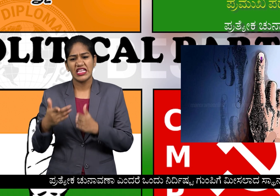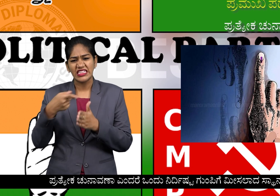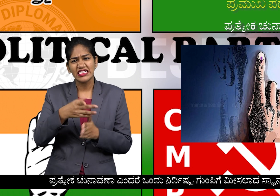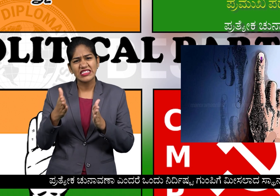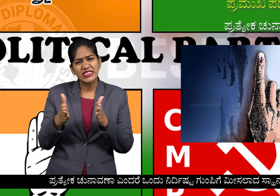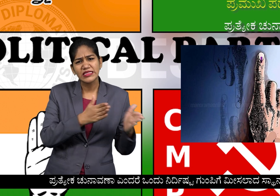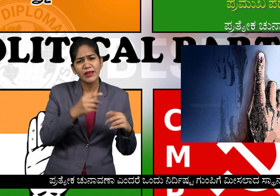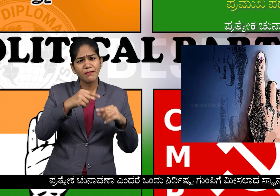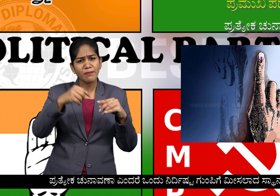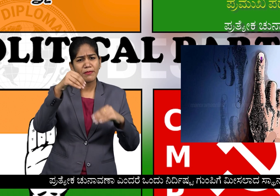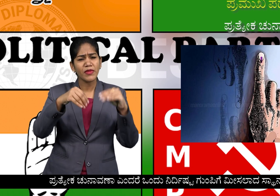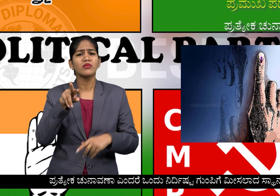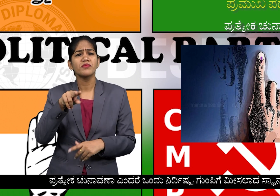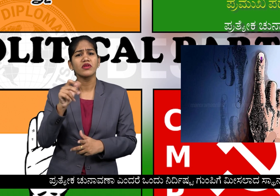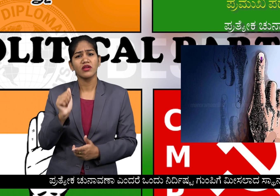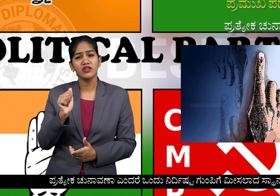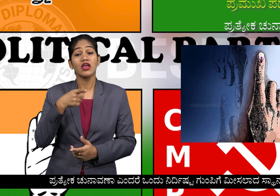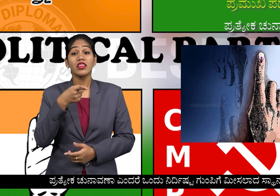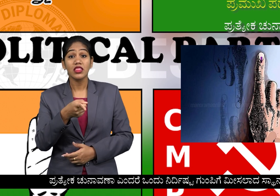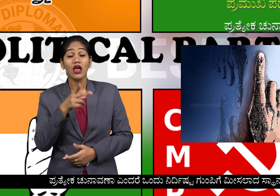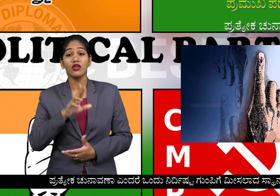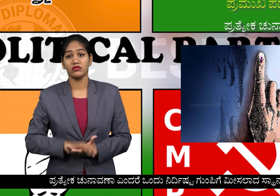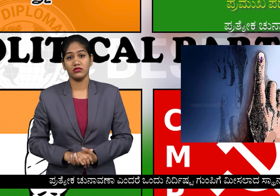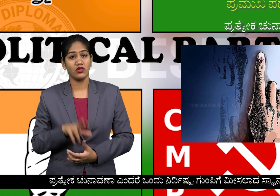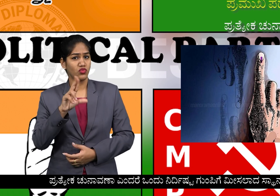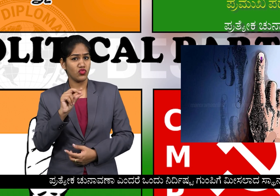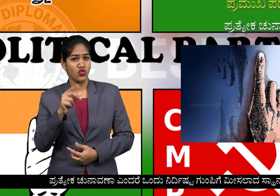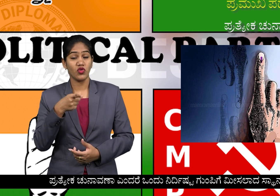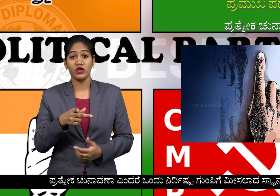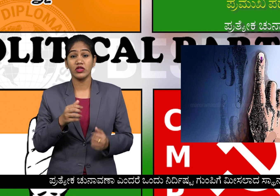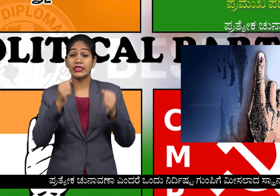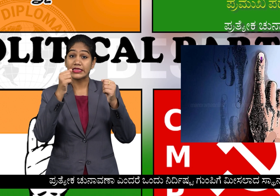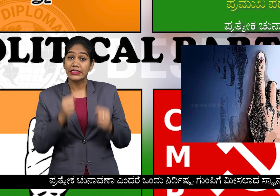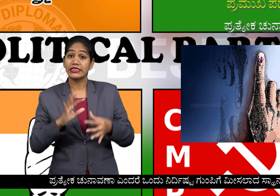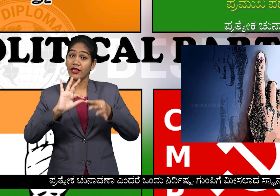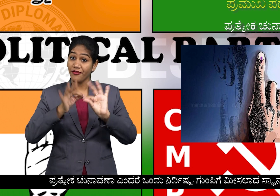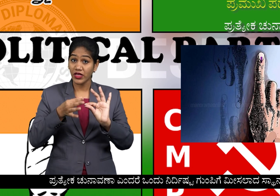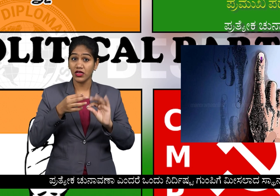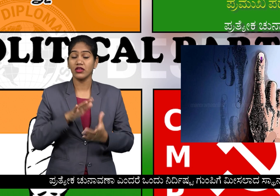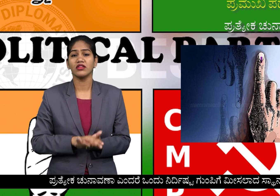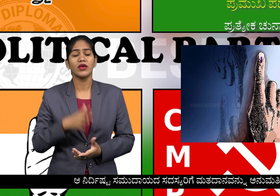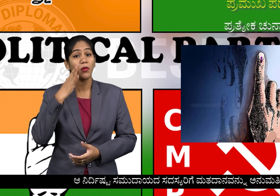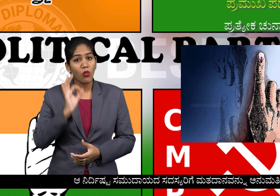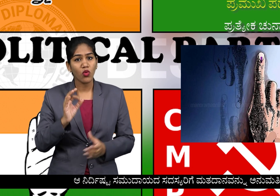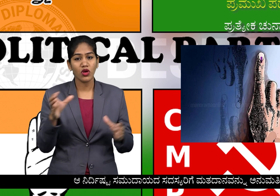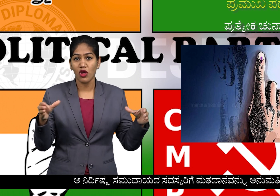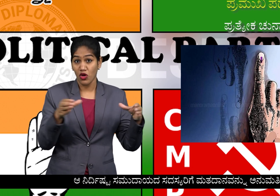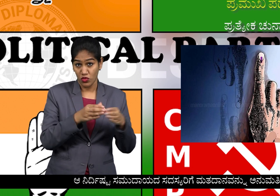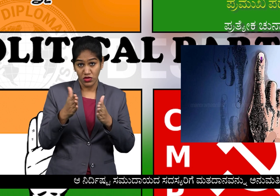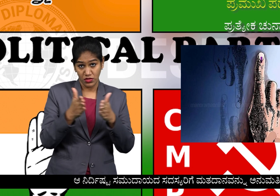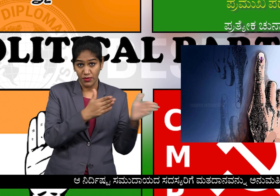ಪ್ರತ್ಯೇಕ ಚುನಾವಣಾ ಎಂದರೆ ಒಂದು ನಿರ್ದಿಷ್ಟ ಗುಂಪಿಗೆ ಮೀಸಲಾದ ಸ್ಥಾನಗಳು ಮಾತ್ರವಲ್ಲದೆ ಆ